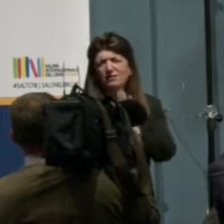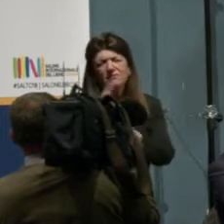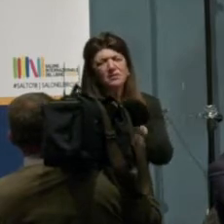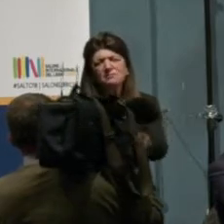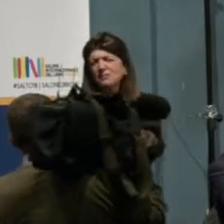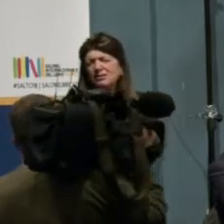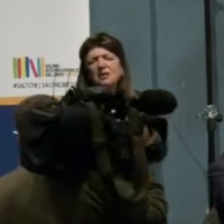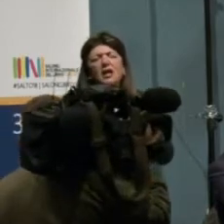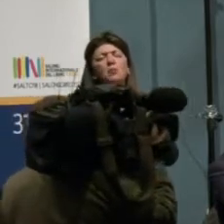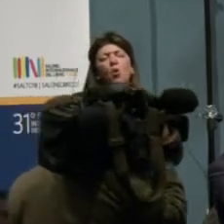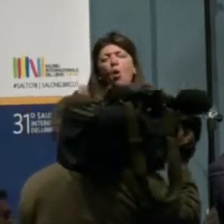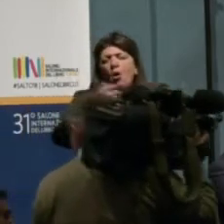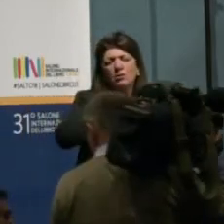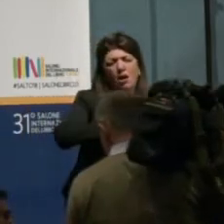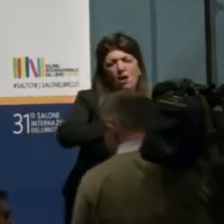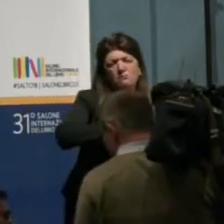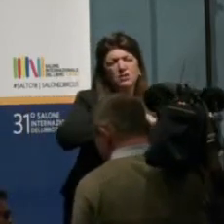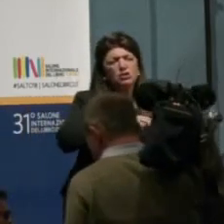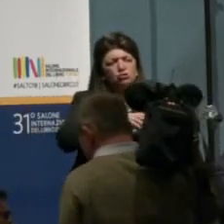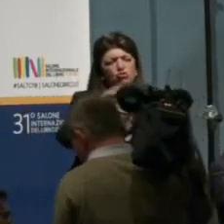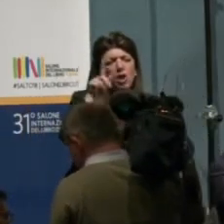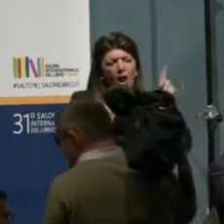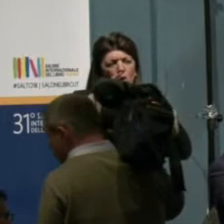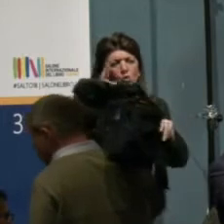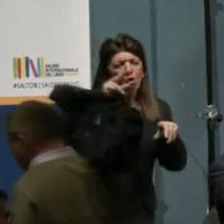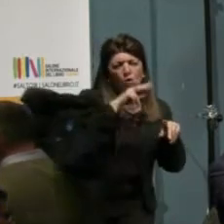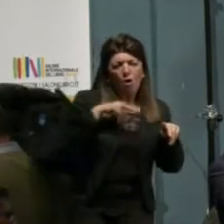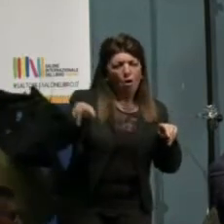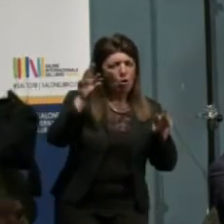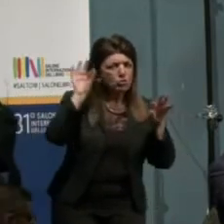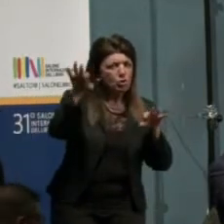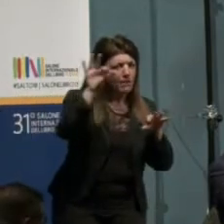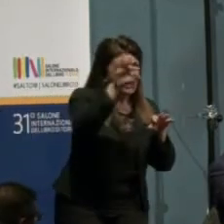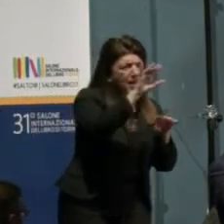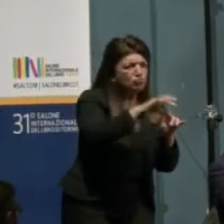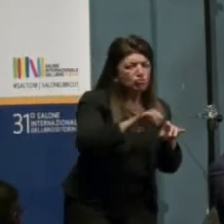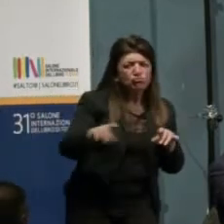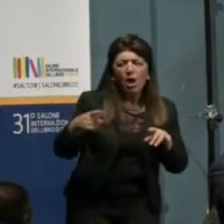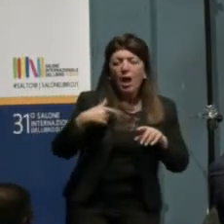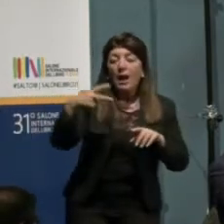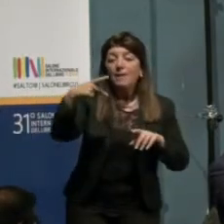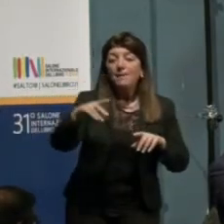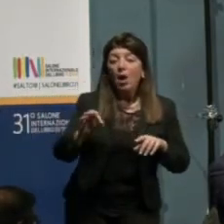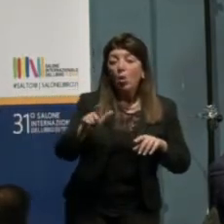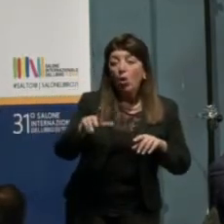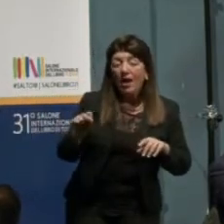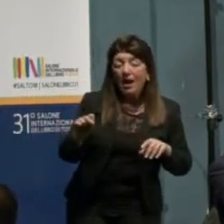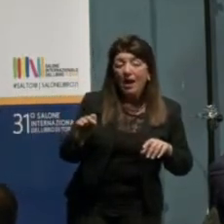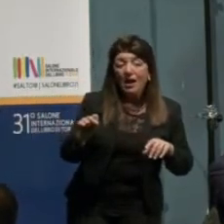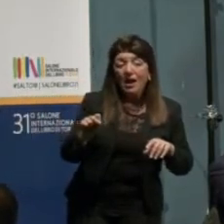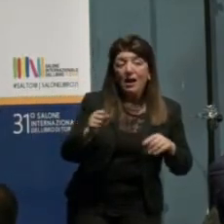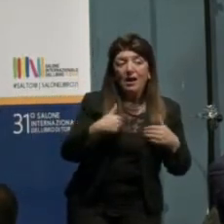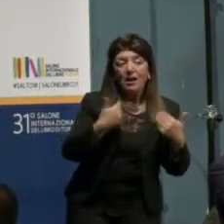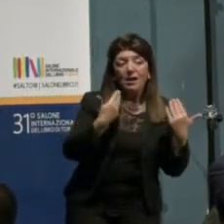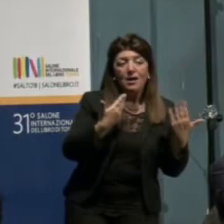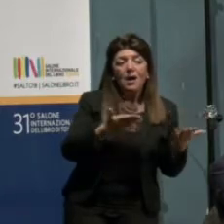venia christillin molti amici alcuni li conosco e altri no naturalmente molti anni ecco con paola a cui lascerebbero